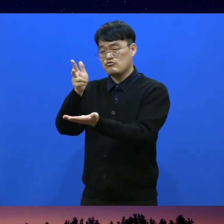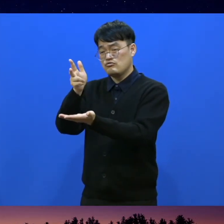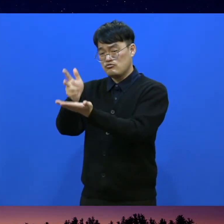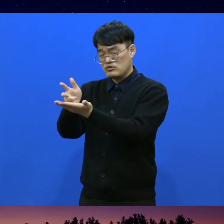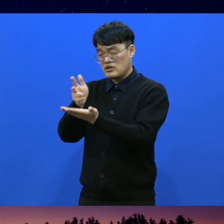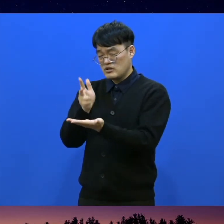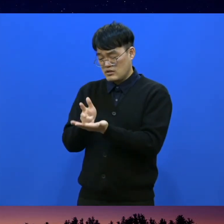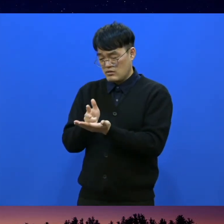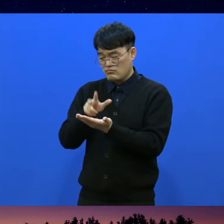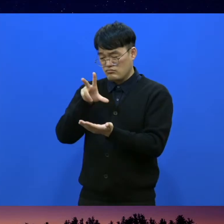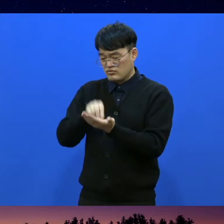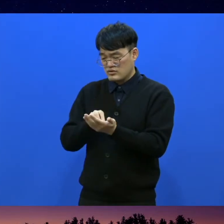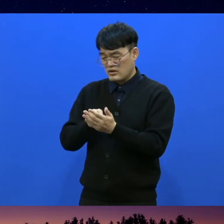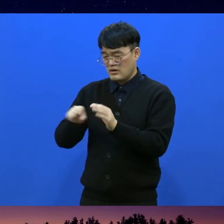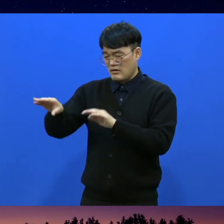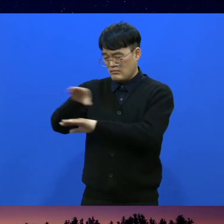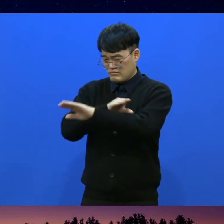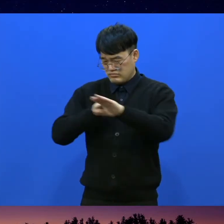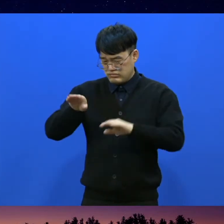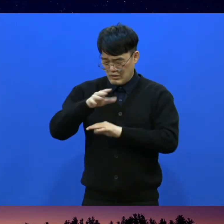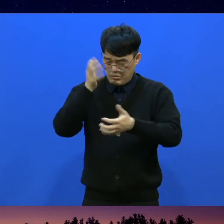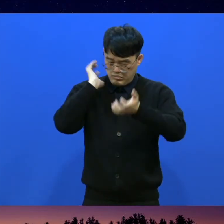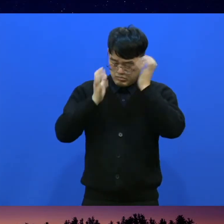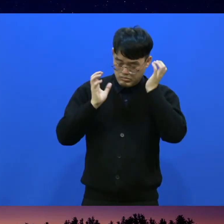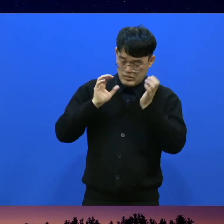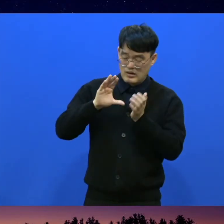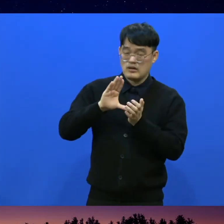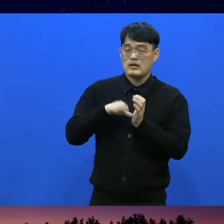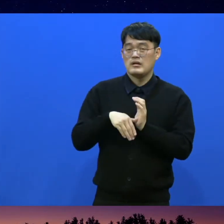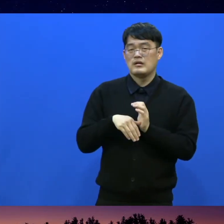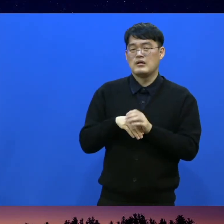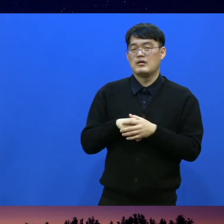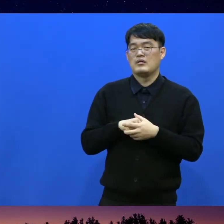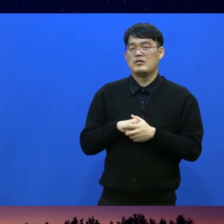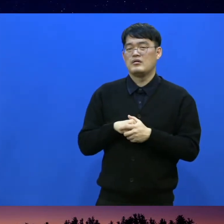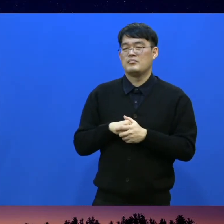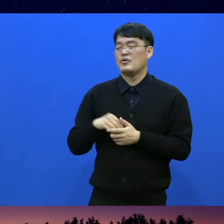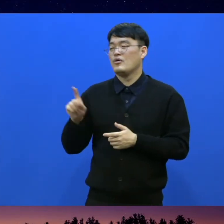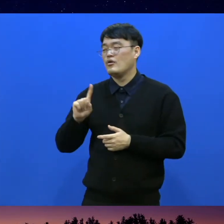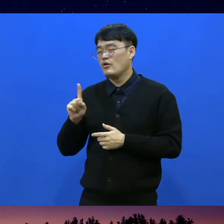가잖아요. 주님, 한 자리 부탁합니다.